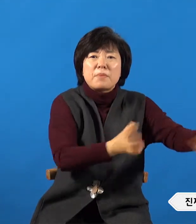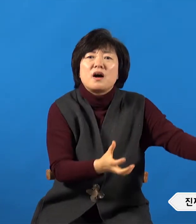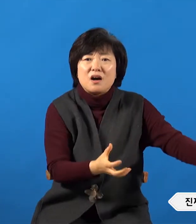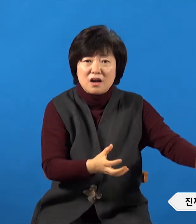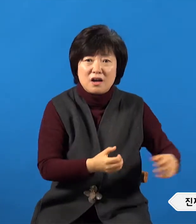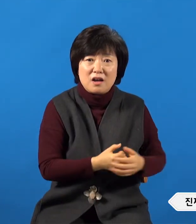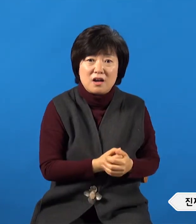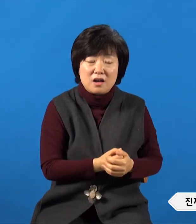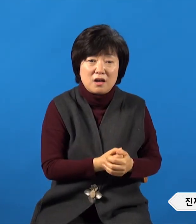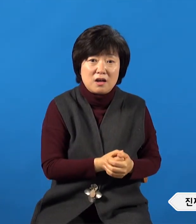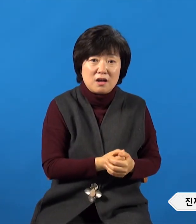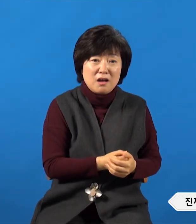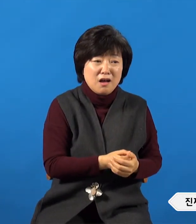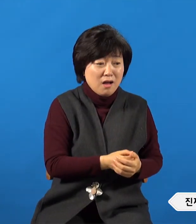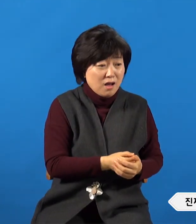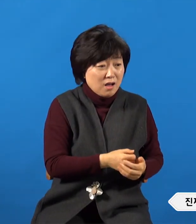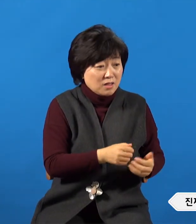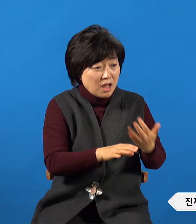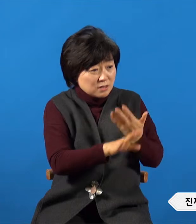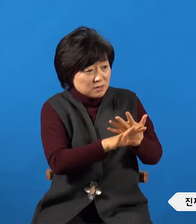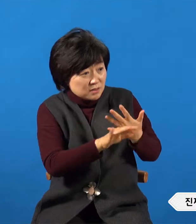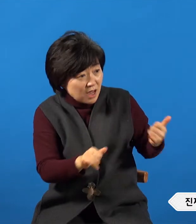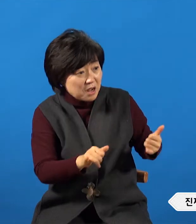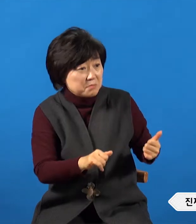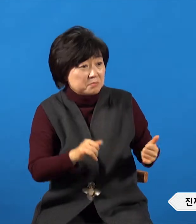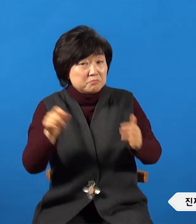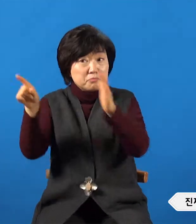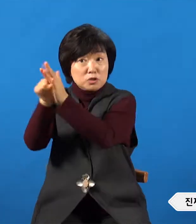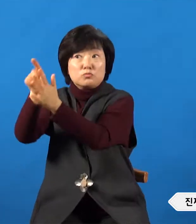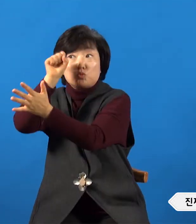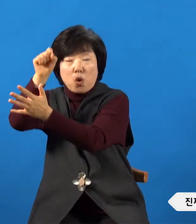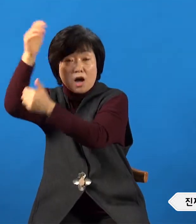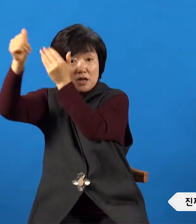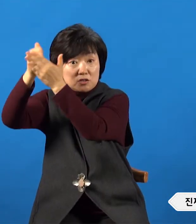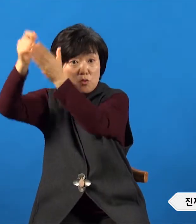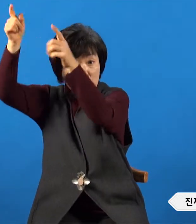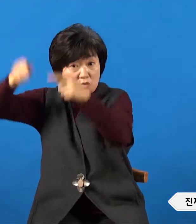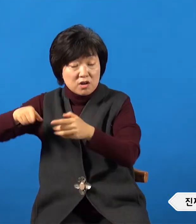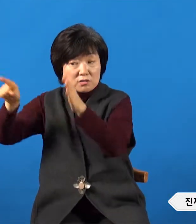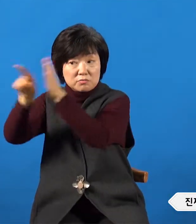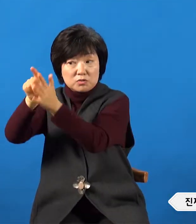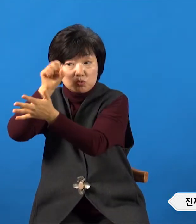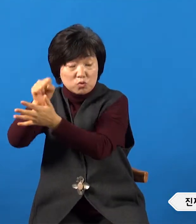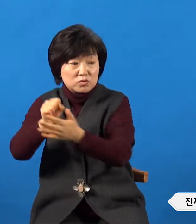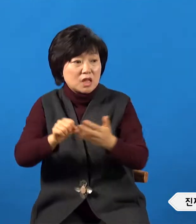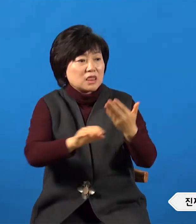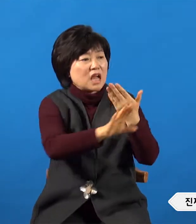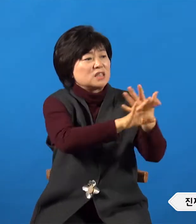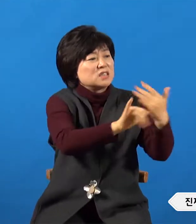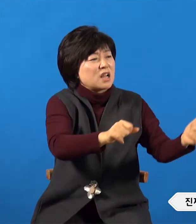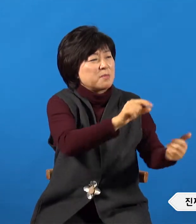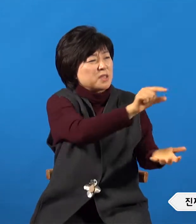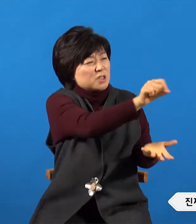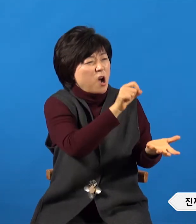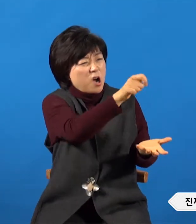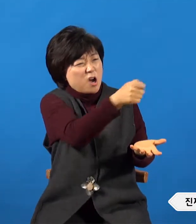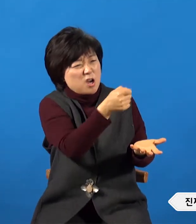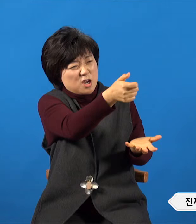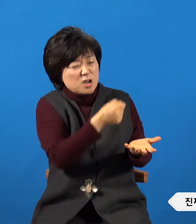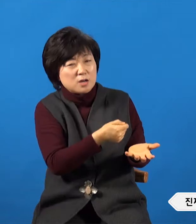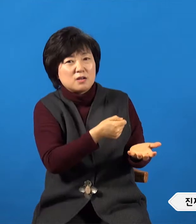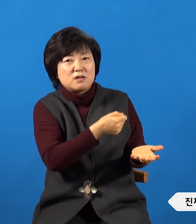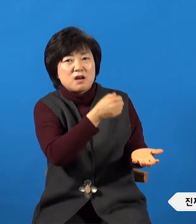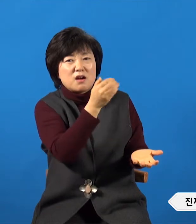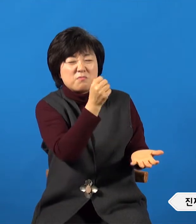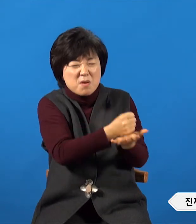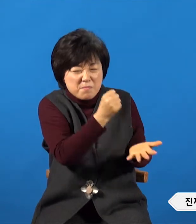겁니다. 믿음은 좋은데 여전히 비판 가운데 있습니다. 아니, 그래서 믿음은 좋고 신앙생활은 잘하고